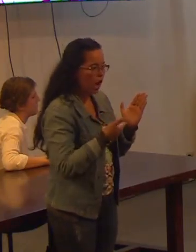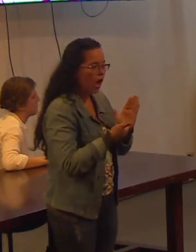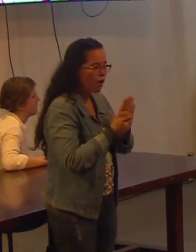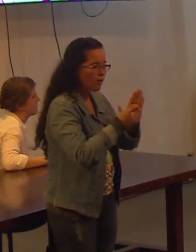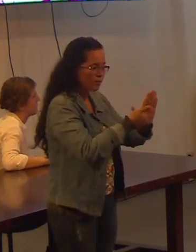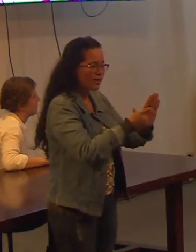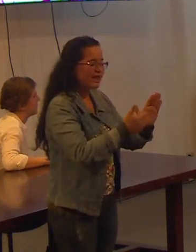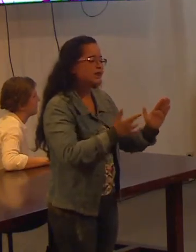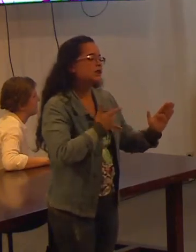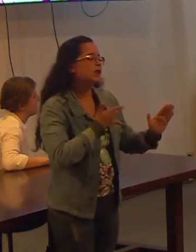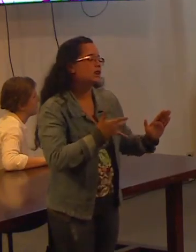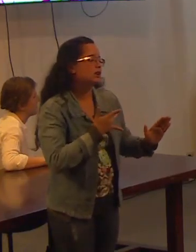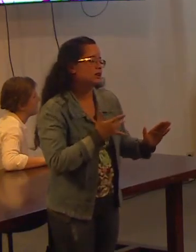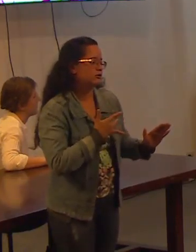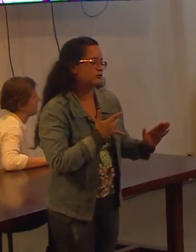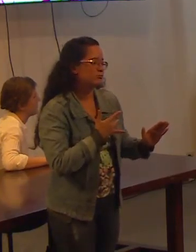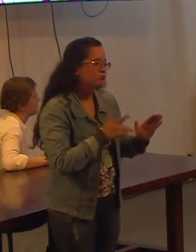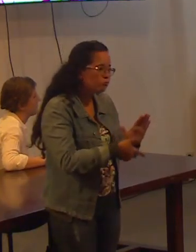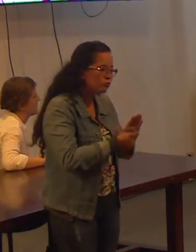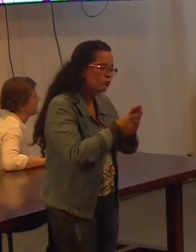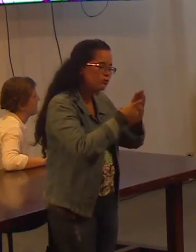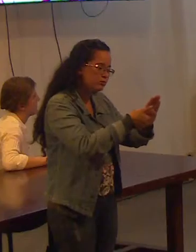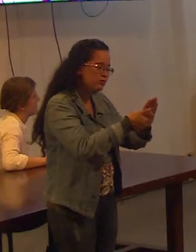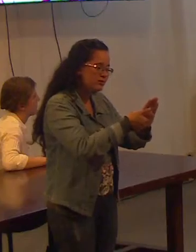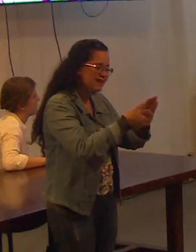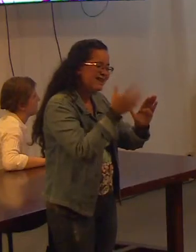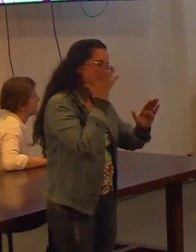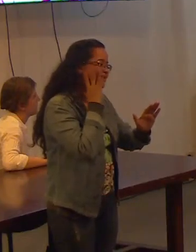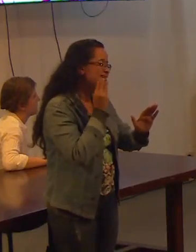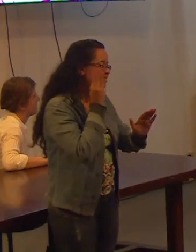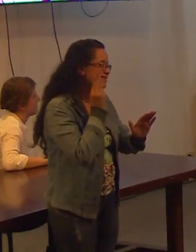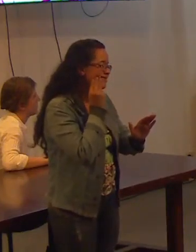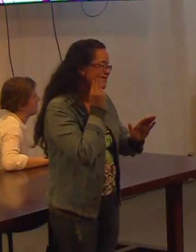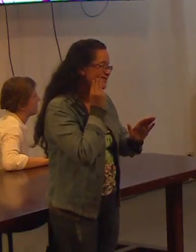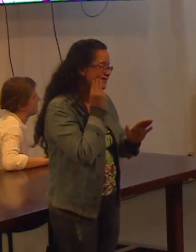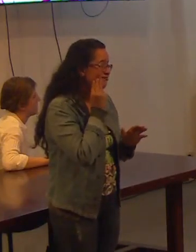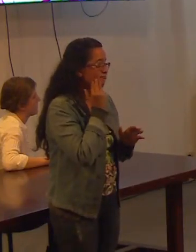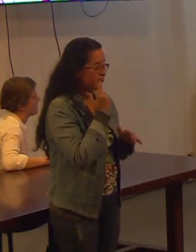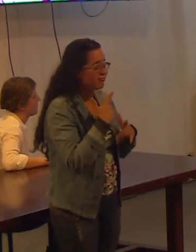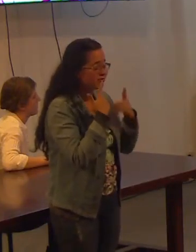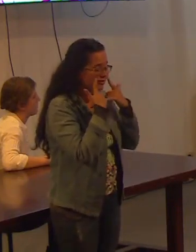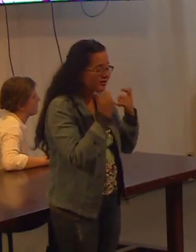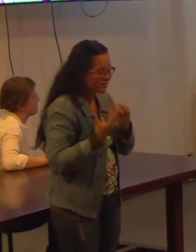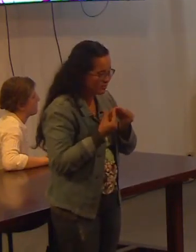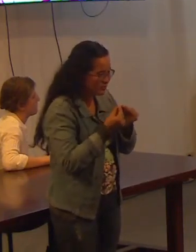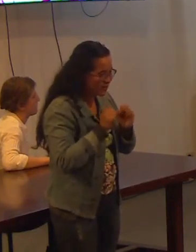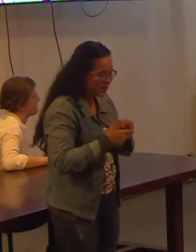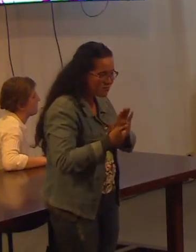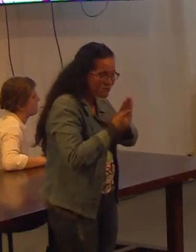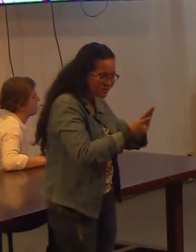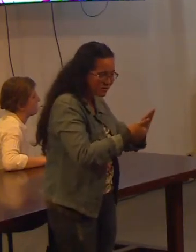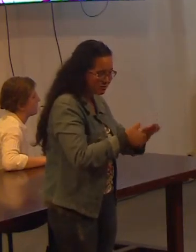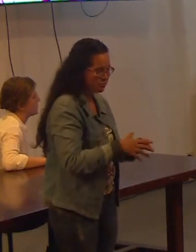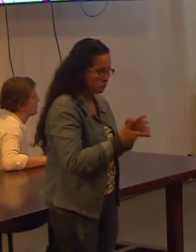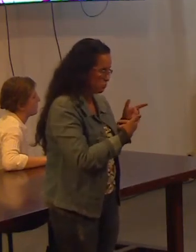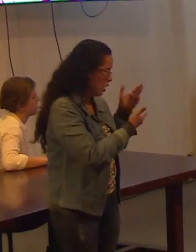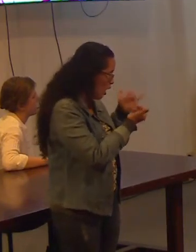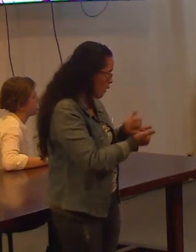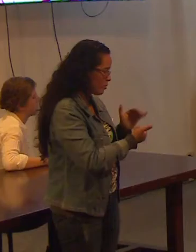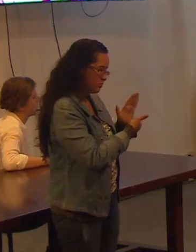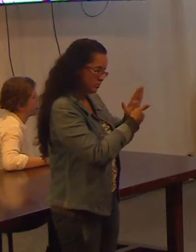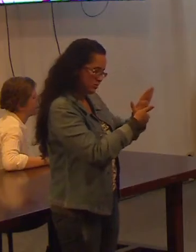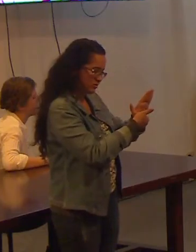manifestar nuestro sentir, manifestar esa experiencia que fue tan enriquecedora para nosotros. A continuación, me